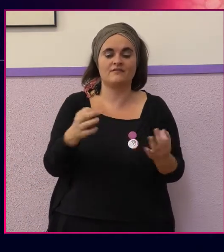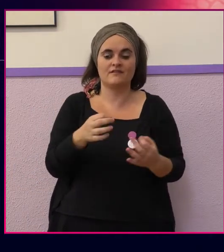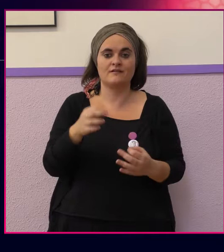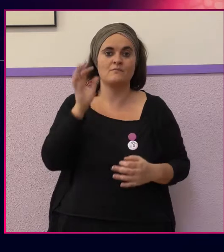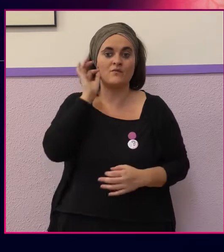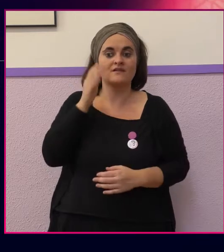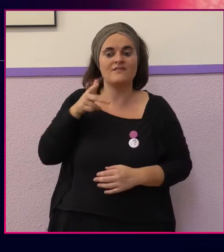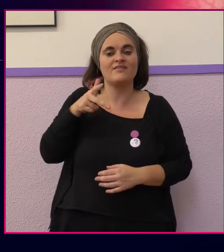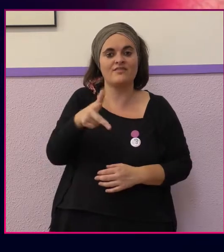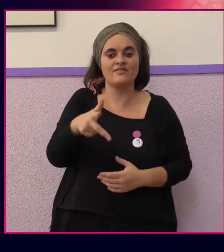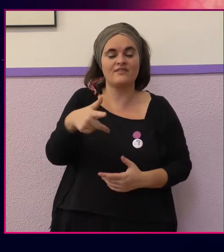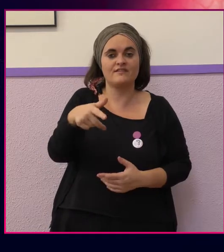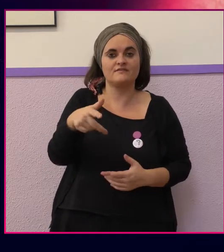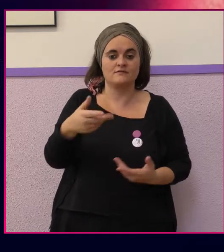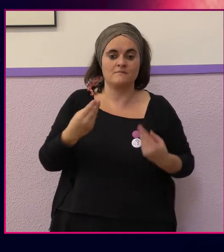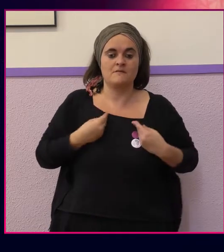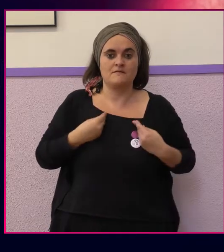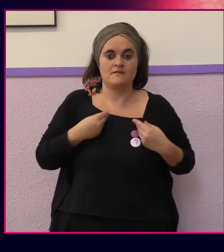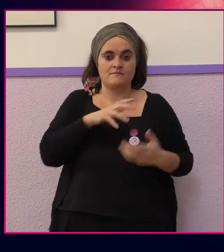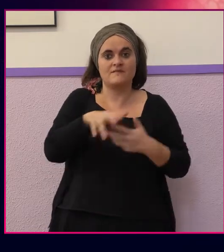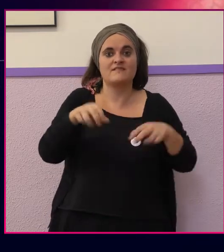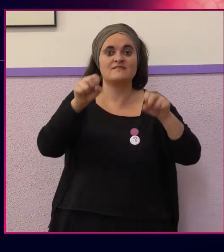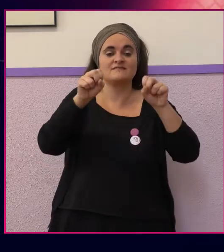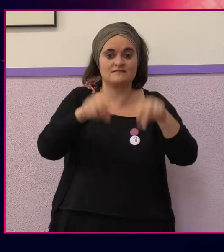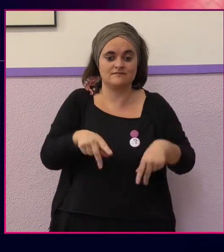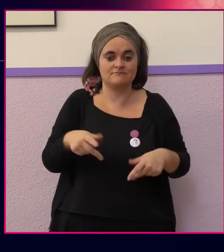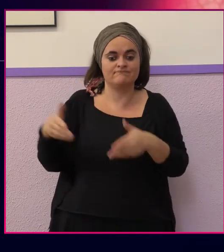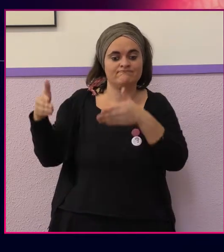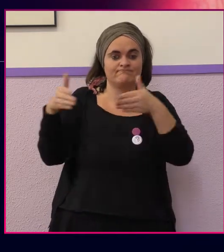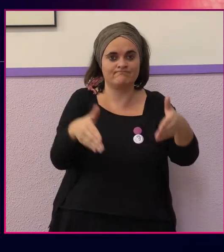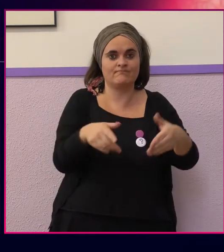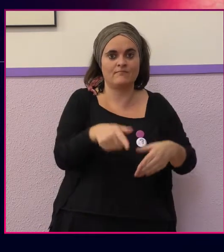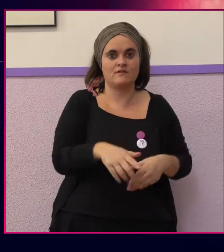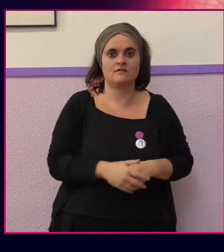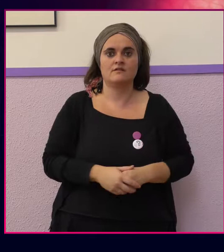bizitzeko eskubidea erdigunean jarriko duena.